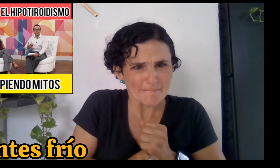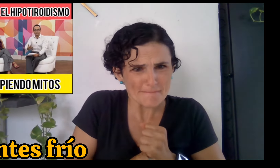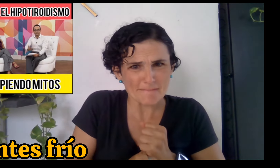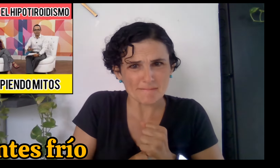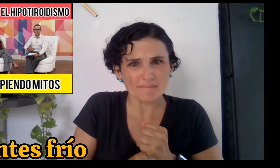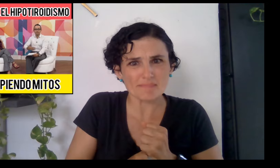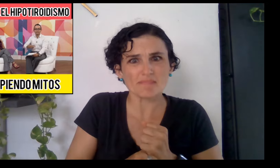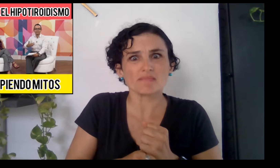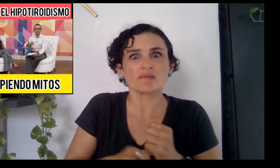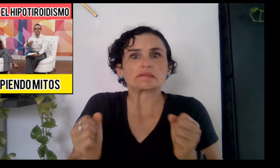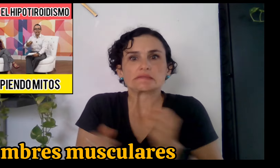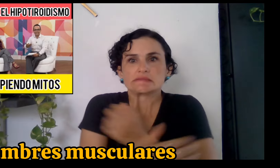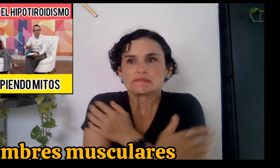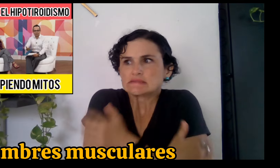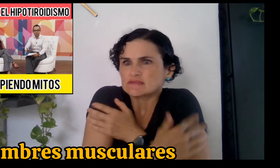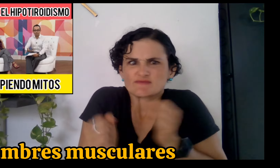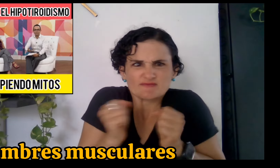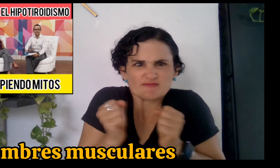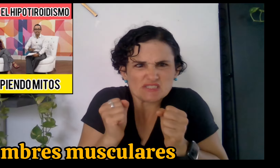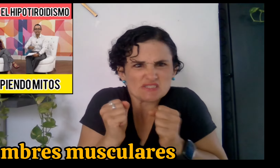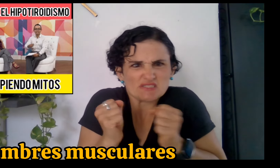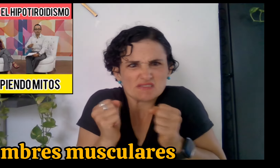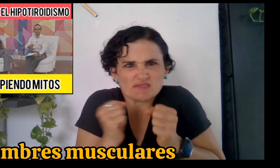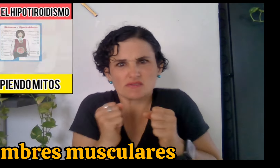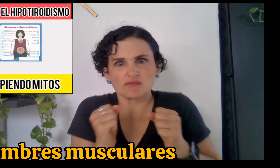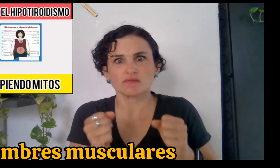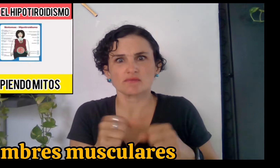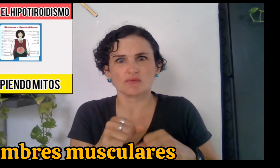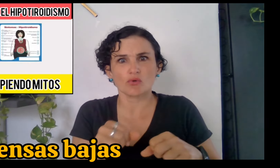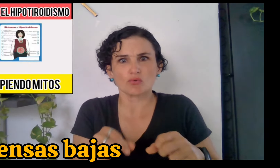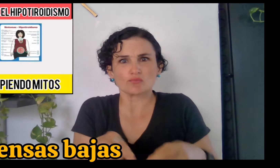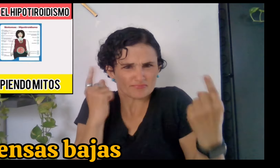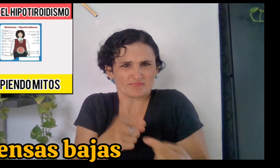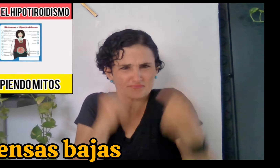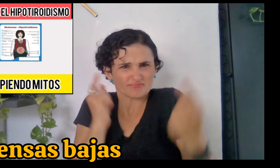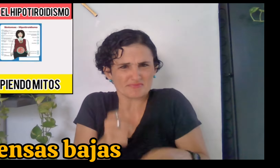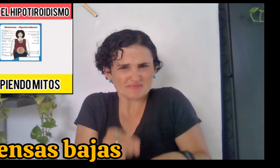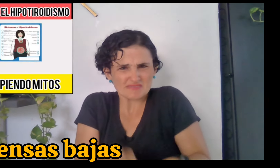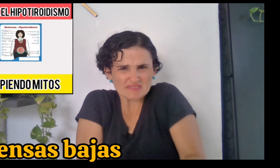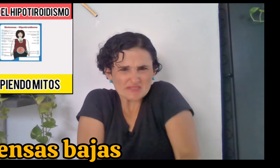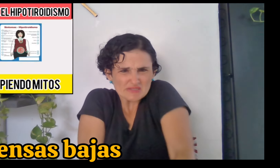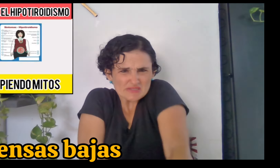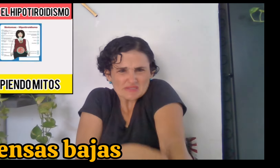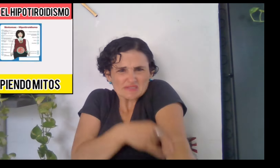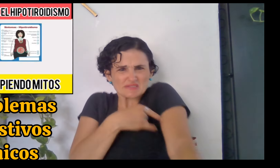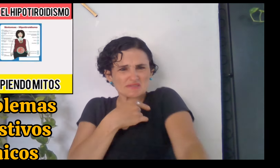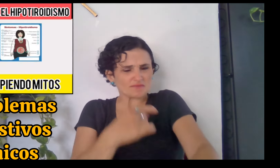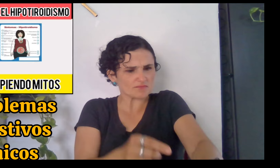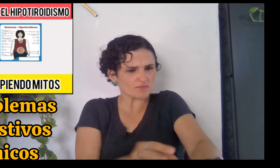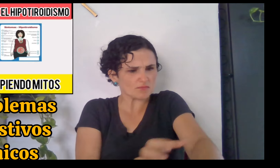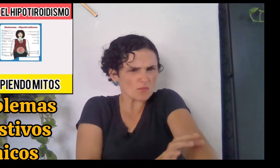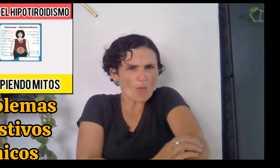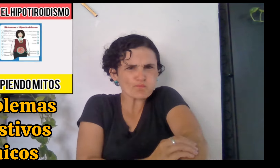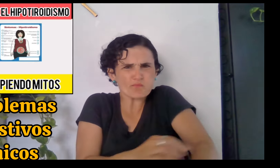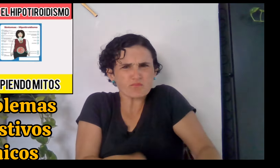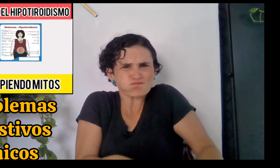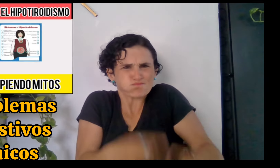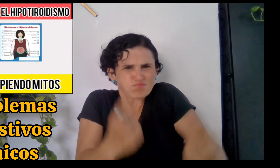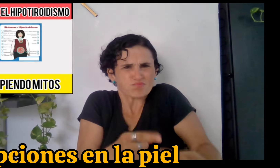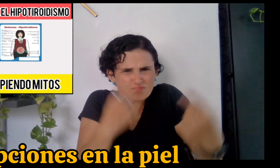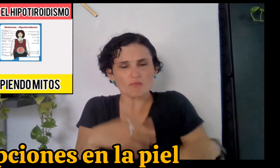no toleras el frío, si tienes calambres musculares, si tus defensas suelen ser bajas, si tienes problemas digestivos crónicos, si sufres